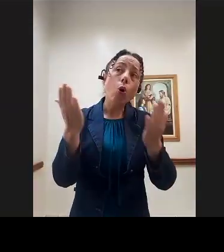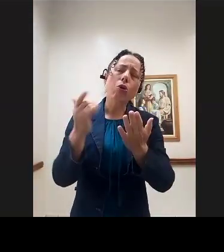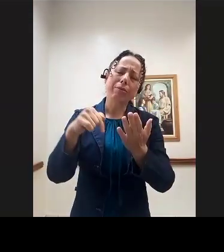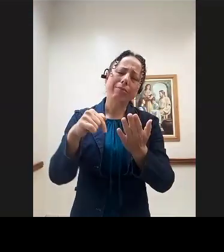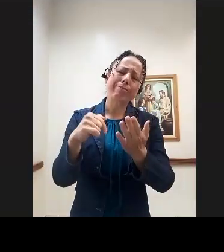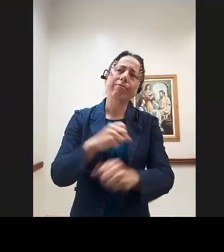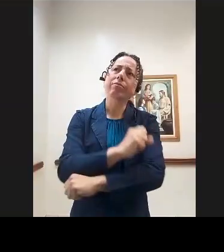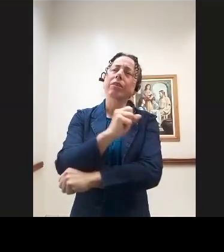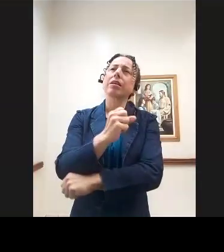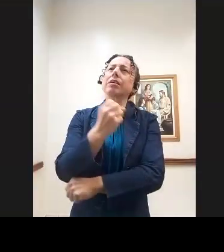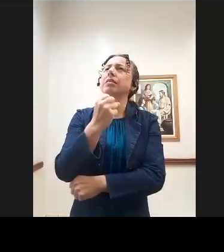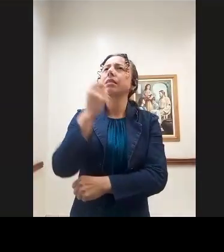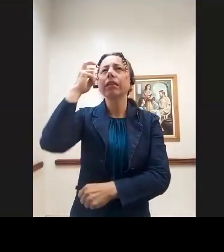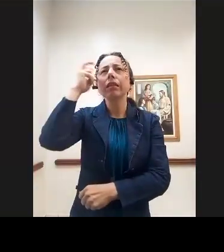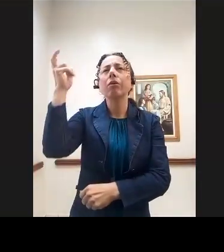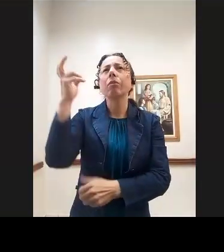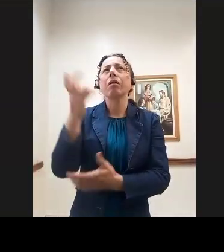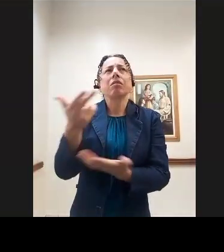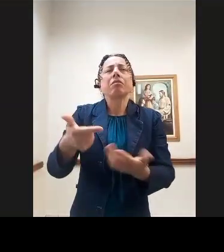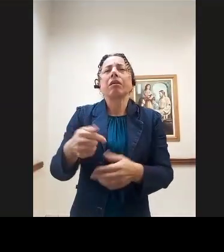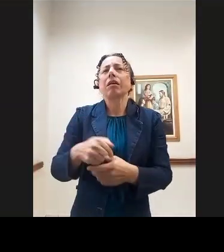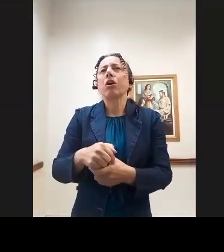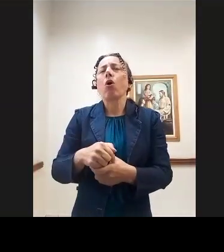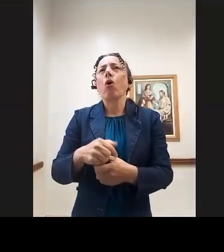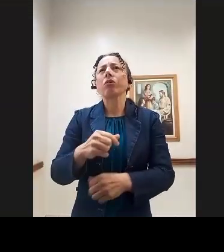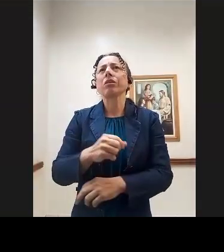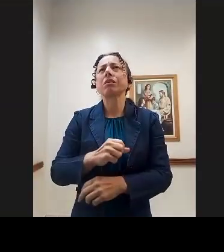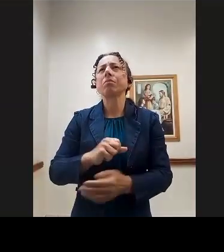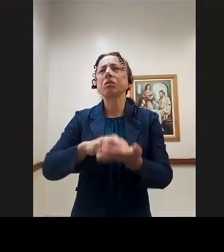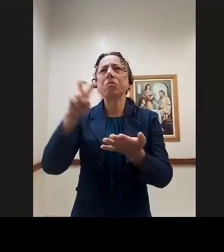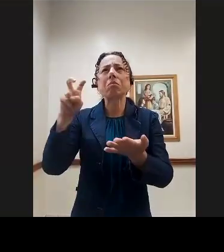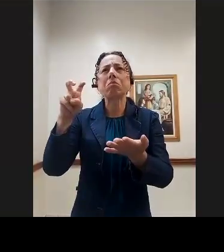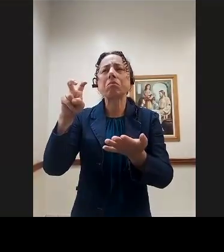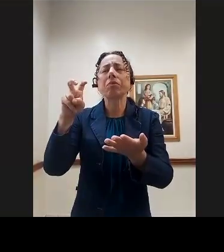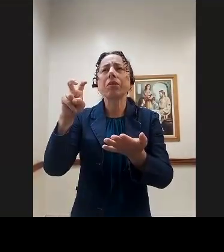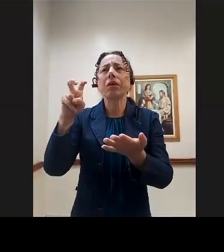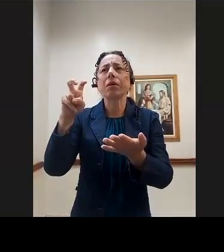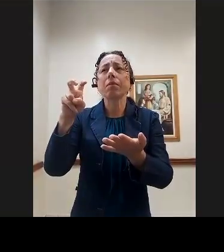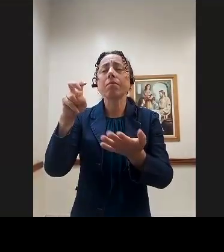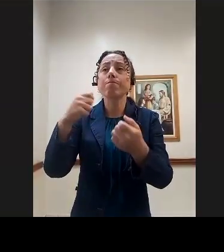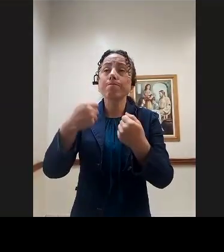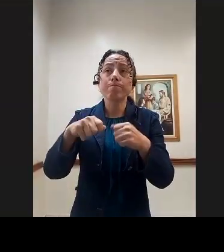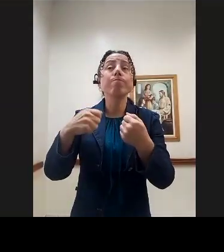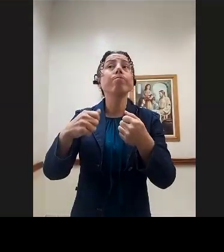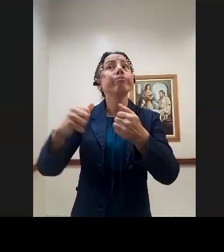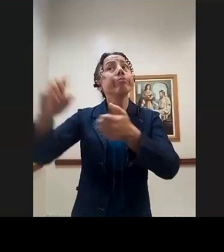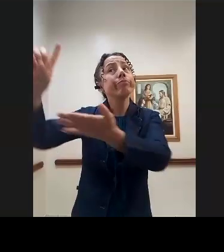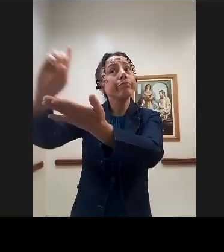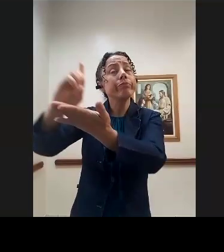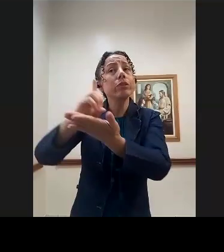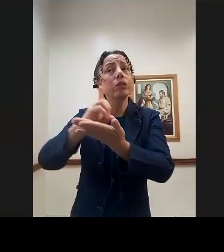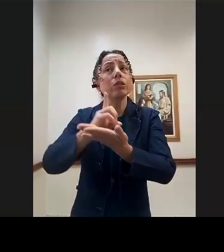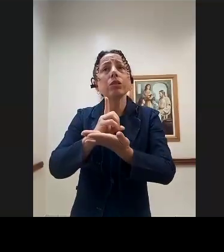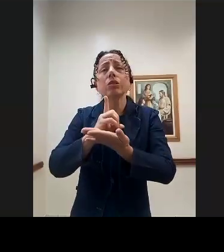não somos ninguém. Não é porque a gente fala, quando muitas pessoas dizem para a gente, ah, mas eu gosto de seguir Jesus